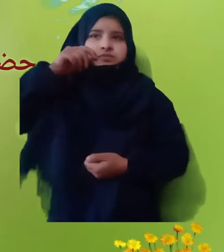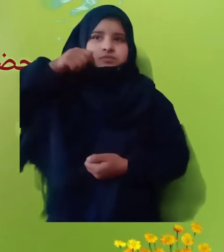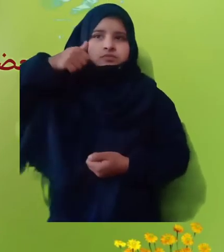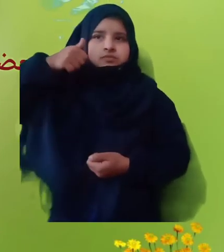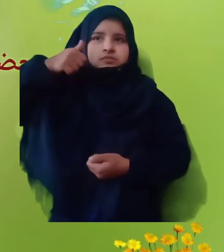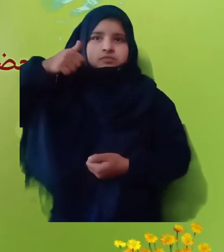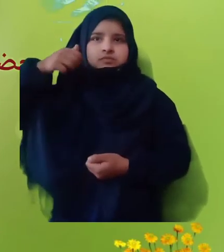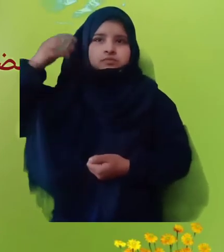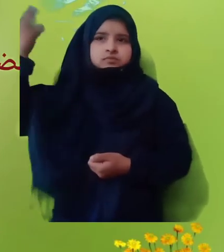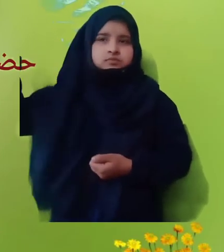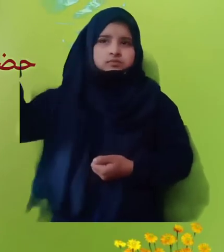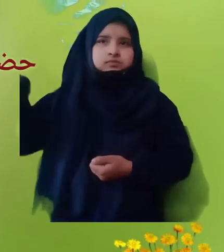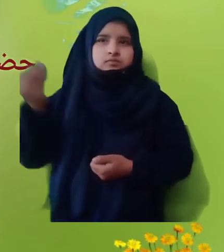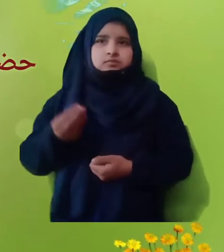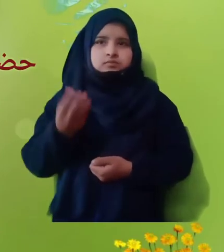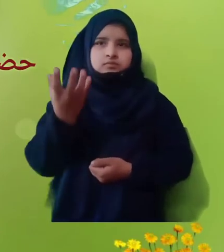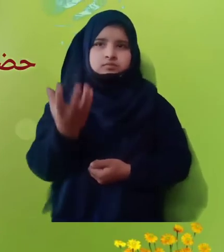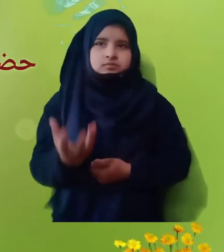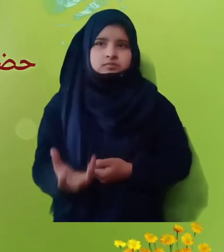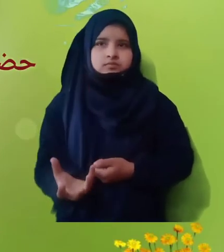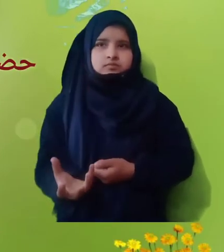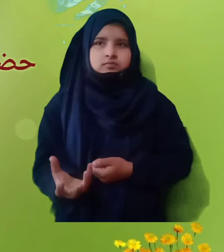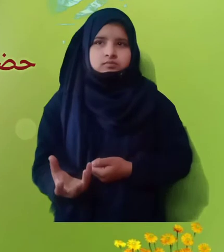हज़रत आदम अलैहिस्सलाम,